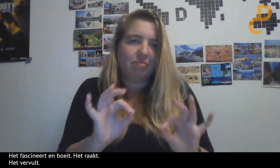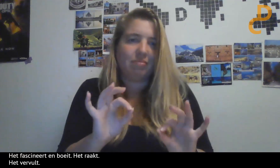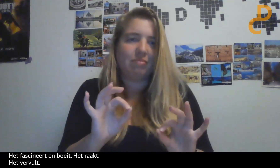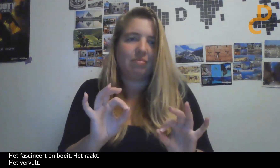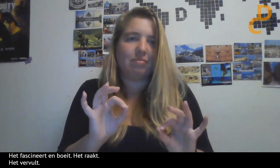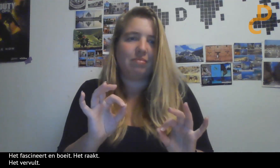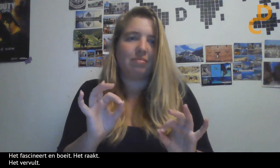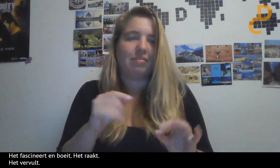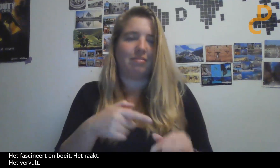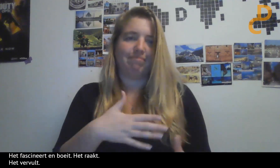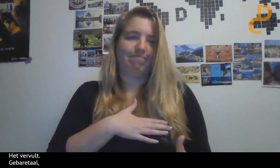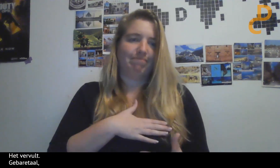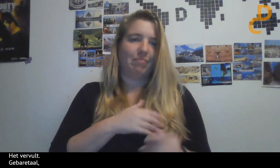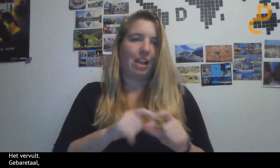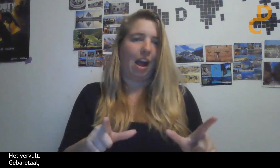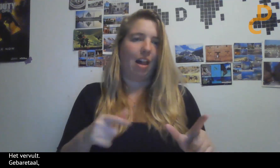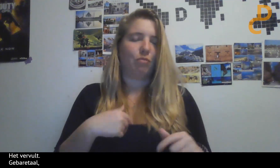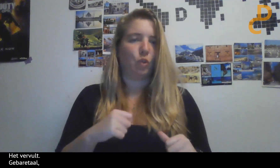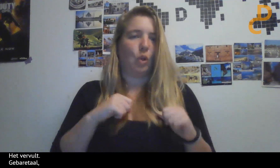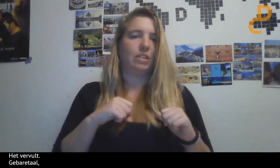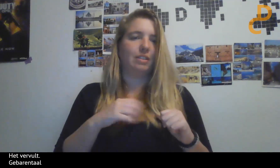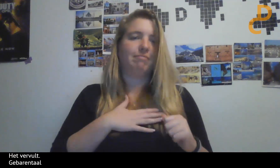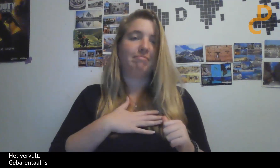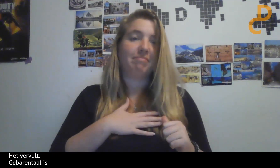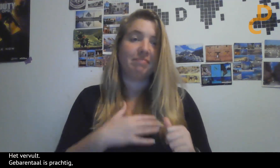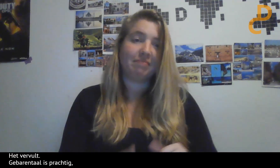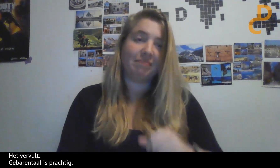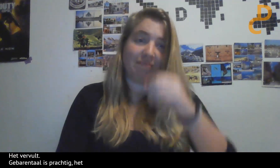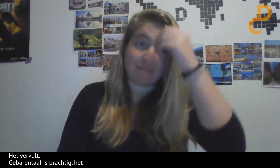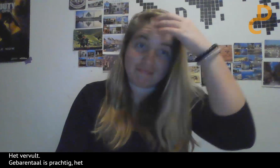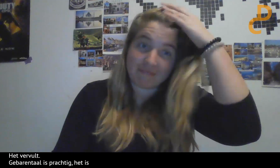Gebarentaal is prachtig. Het is mijn taal. Mijn trots.